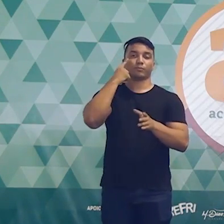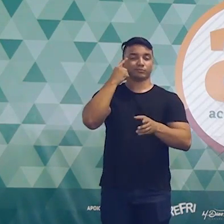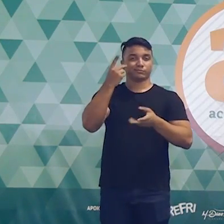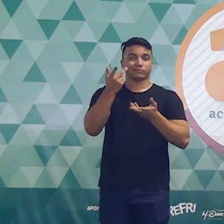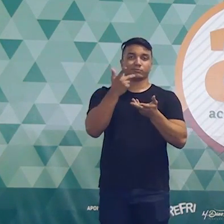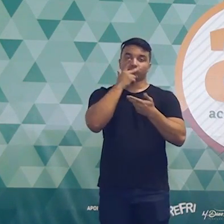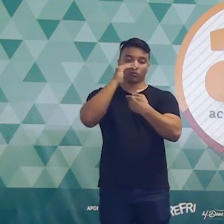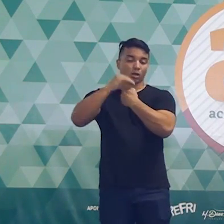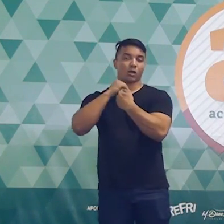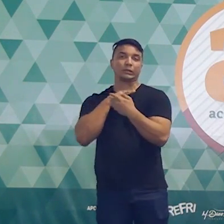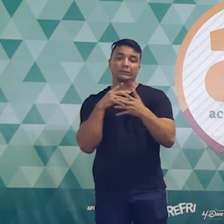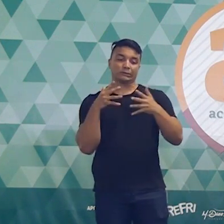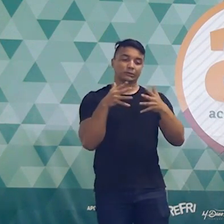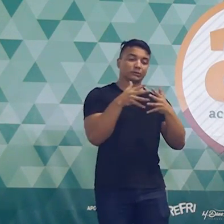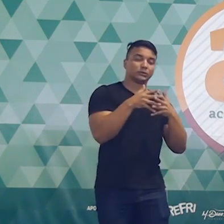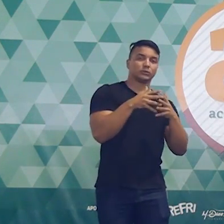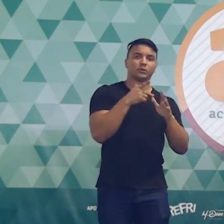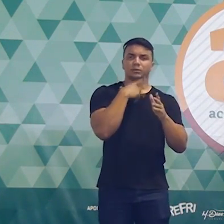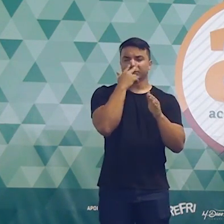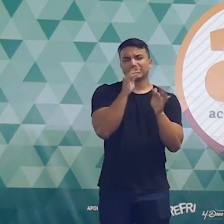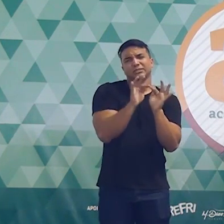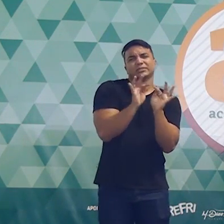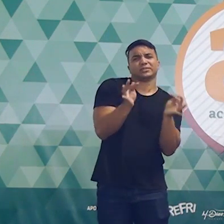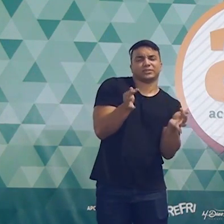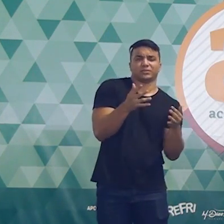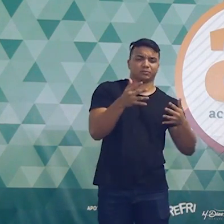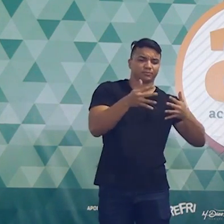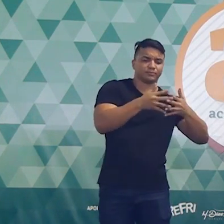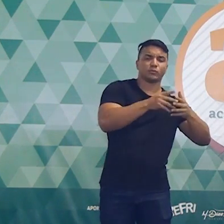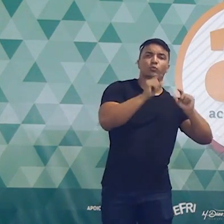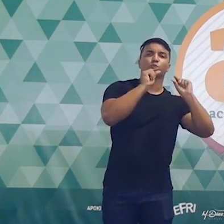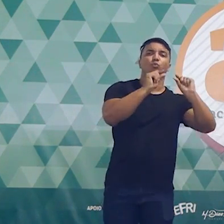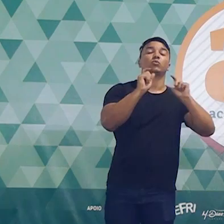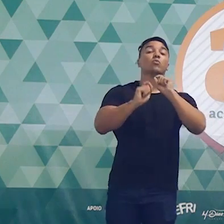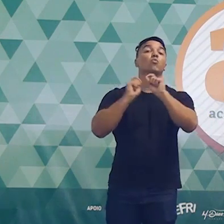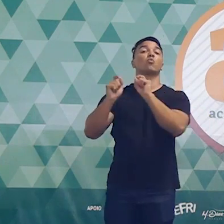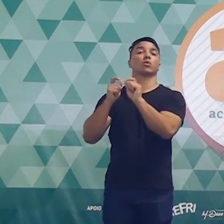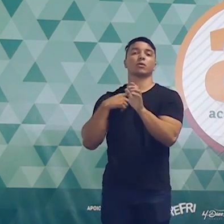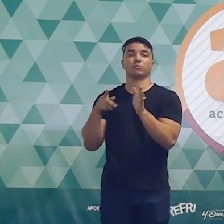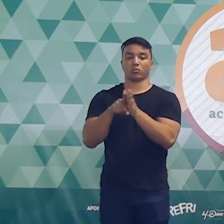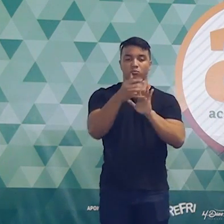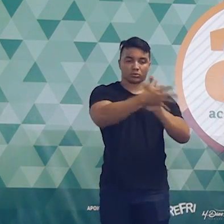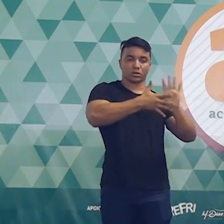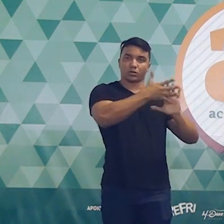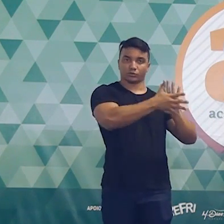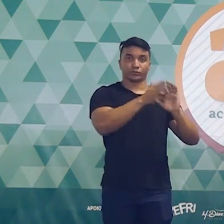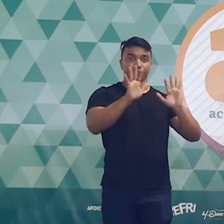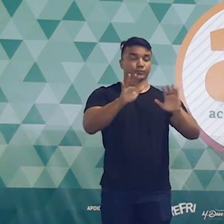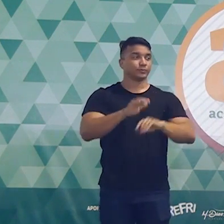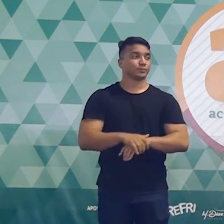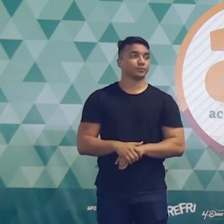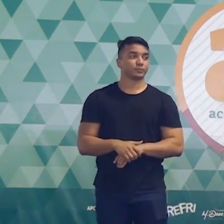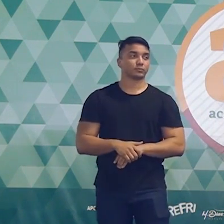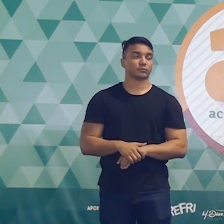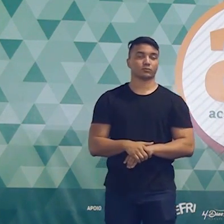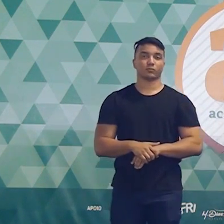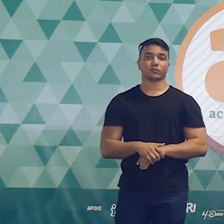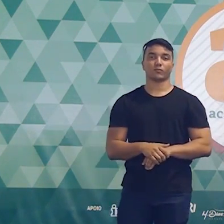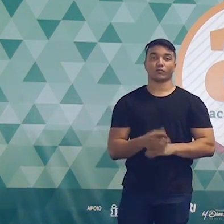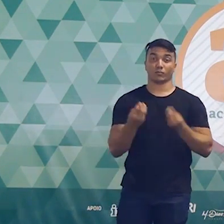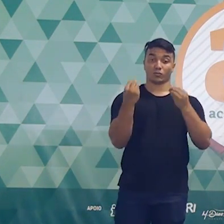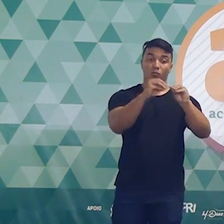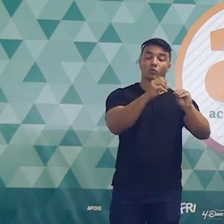orientações elas podem interferir, minimamente, mas podem interferir nos textos de vocês. Então, eu